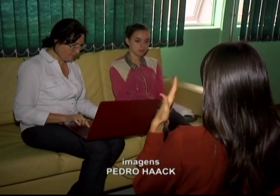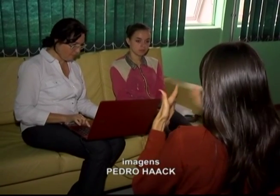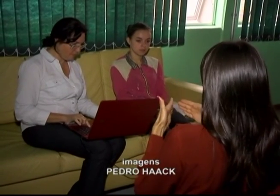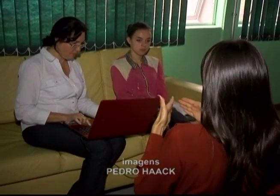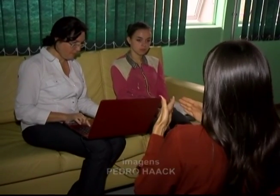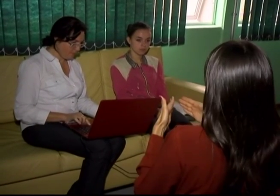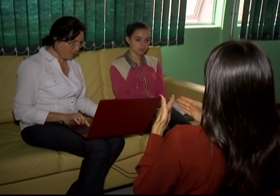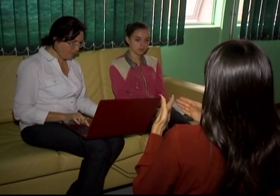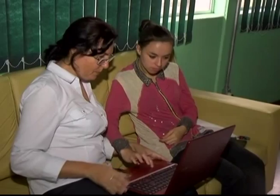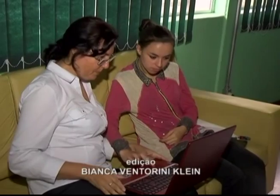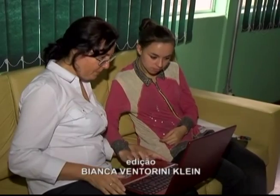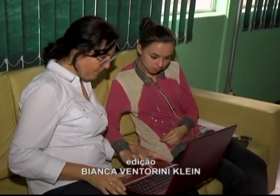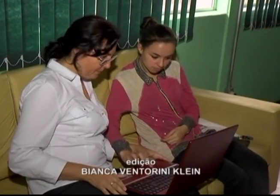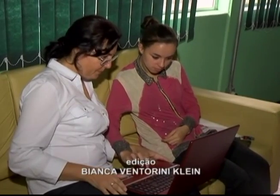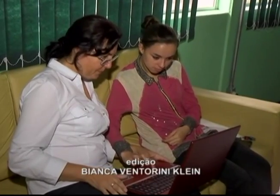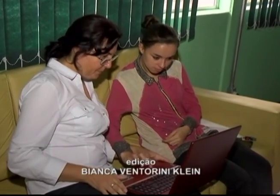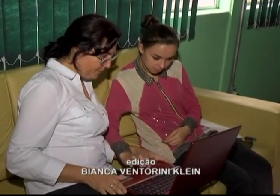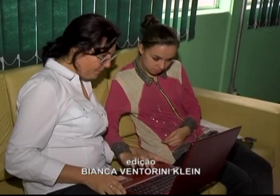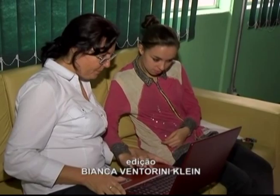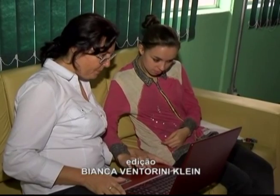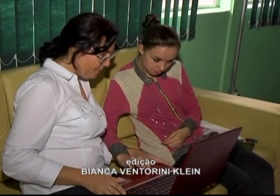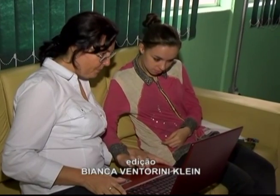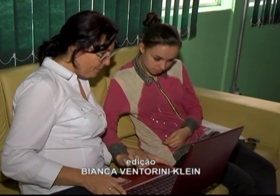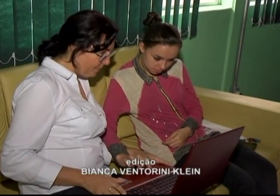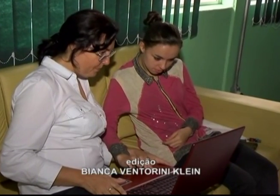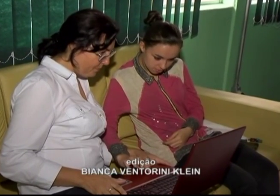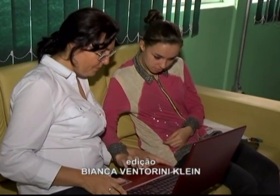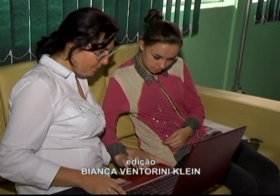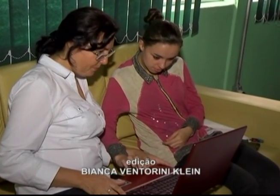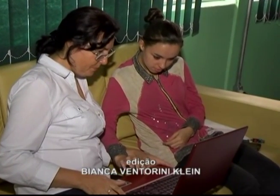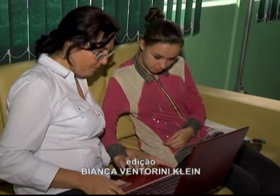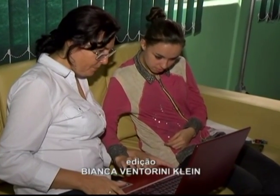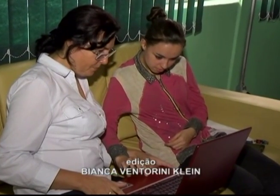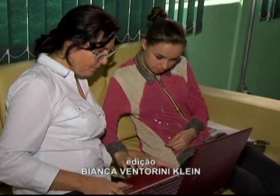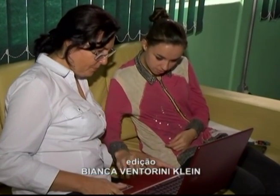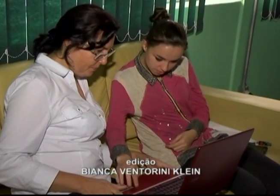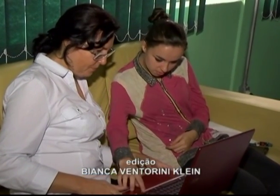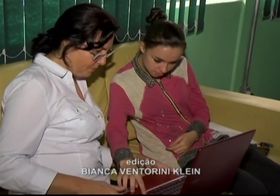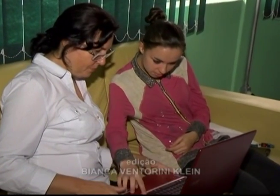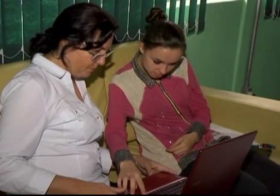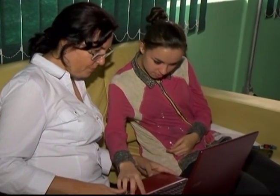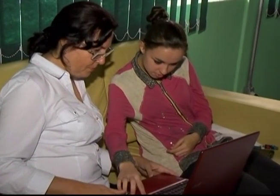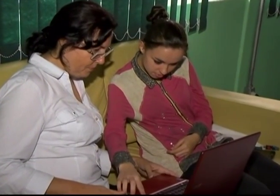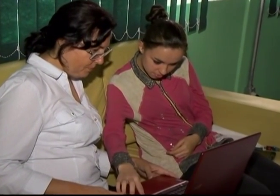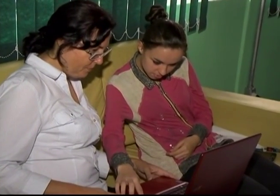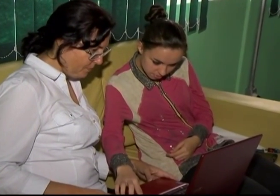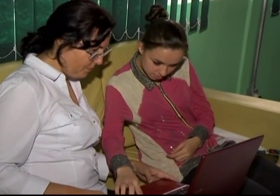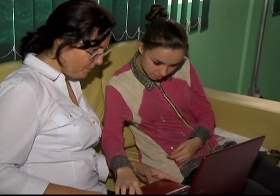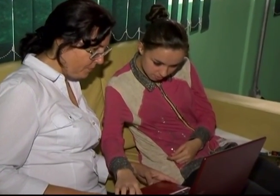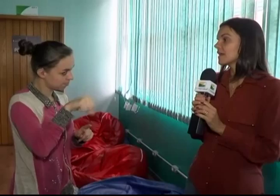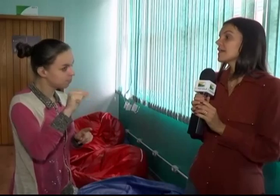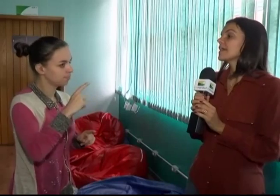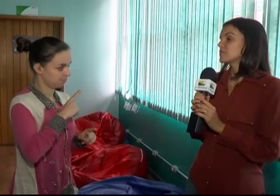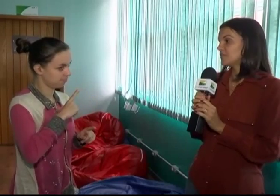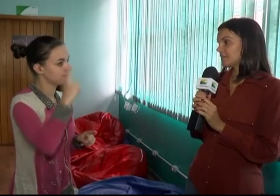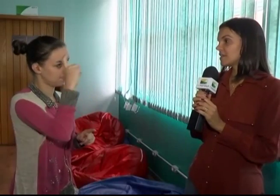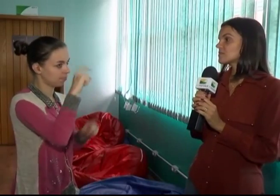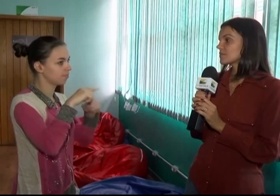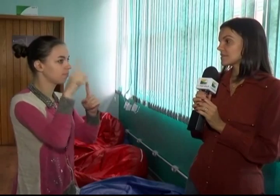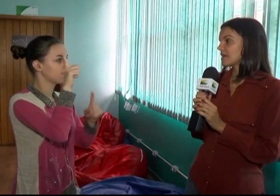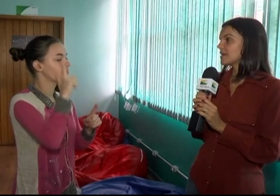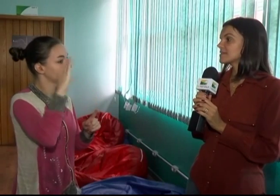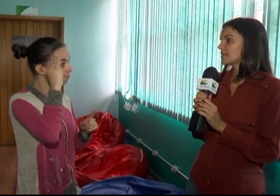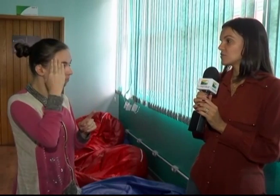não torna o convívio impossível. A superação é a palavra-chave que derruba preconceitos e dá lugar à igualdade. É